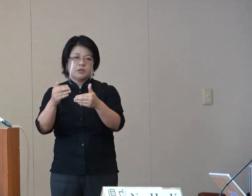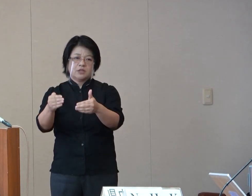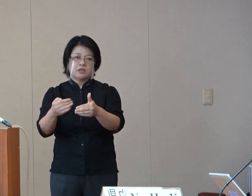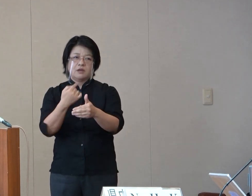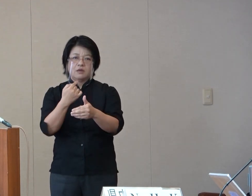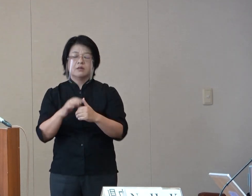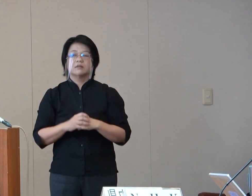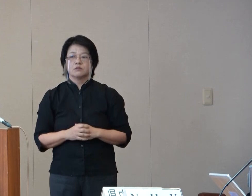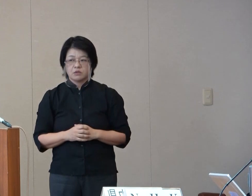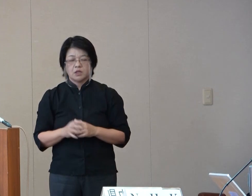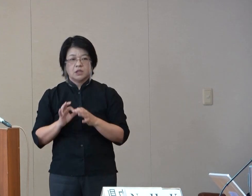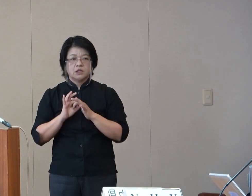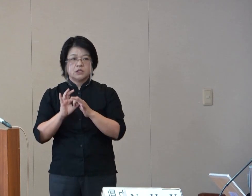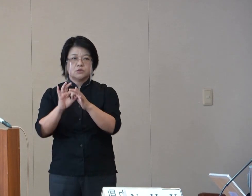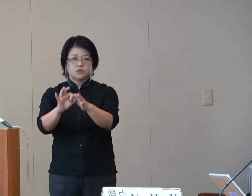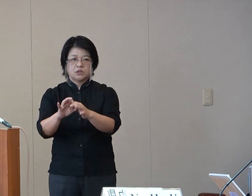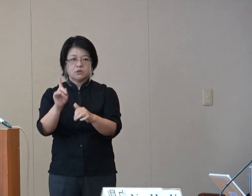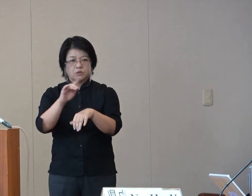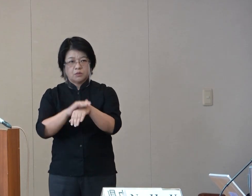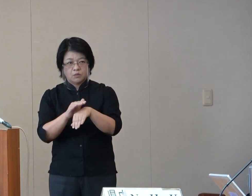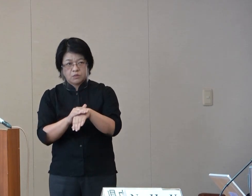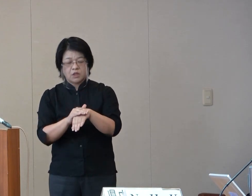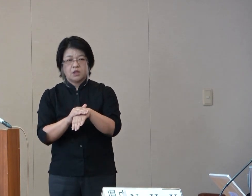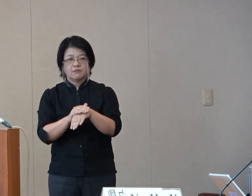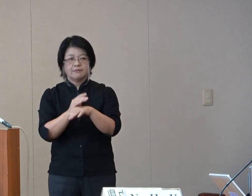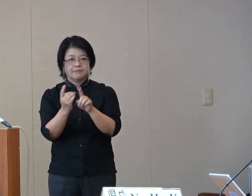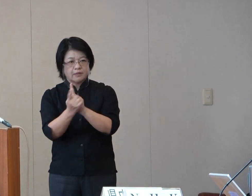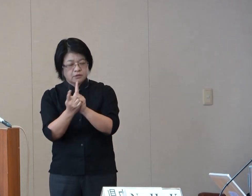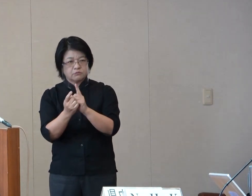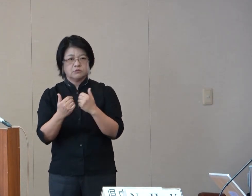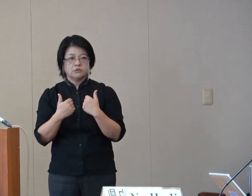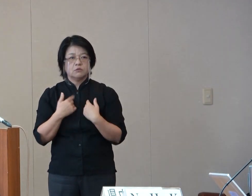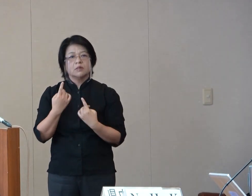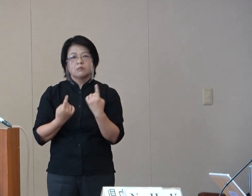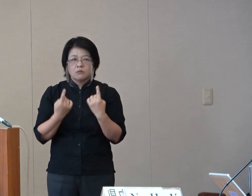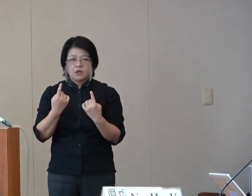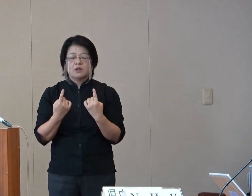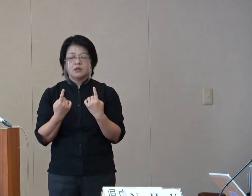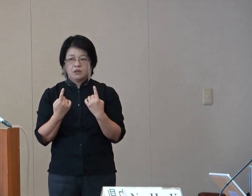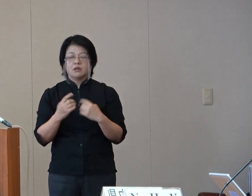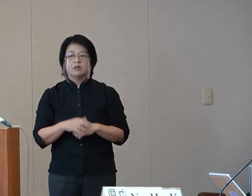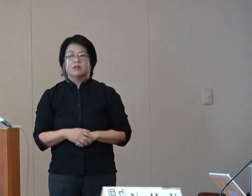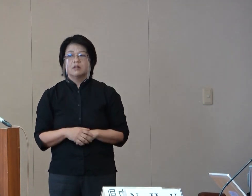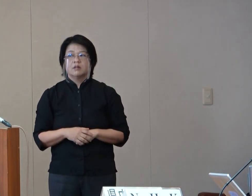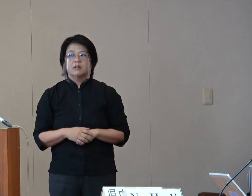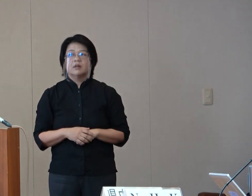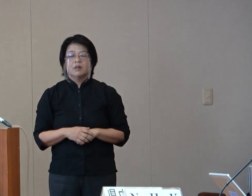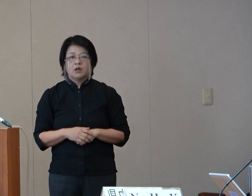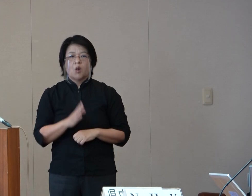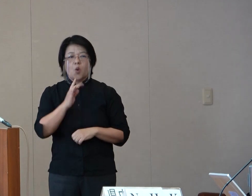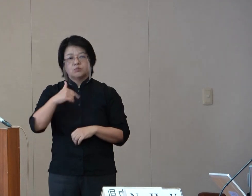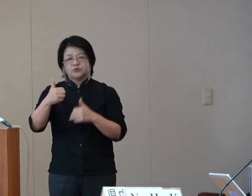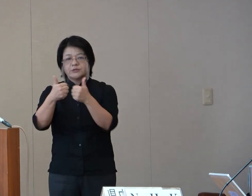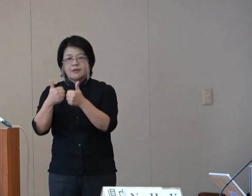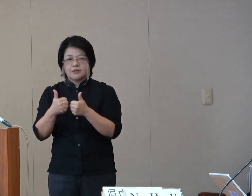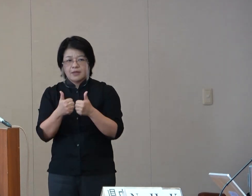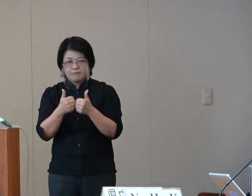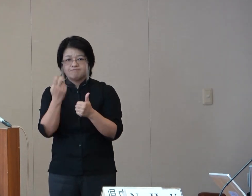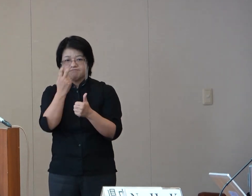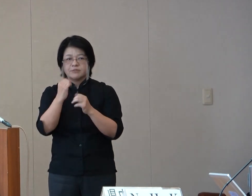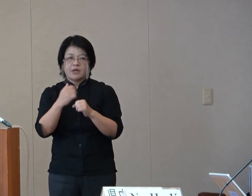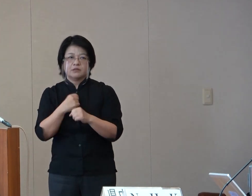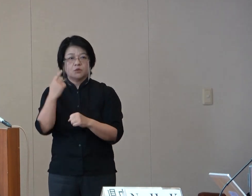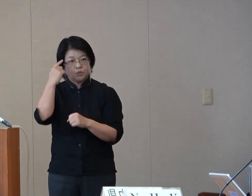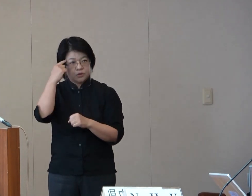続いてどのような対策がくれるの声についても対策本部会議で議論をして